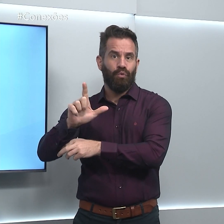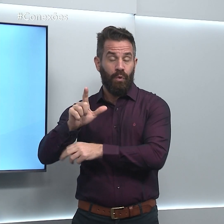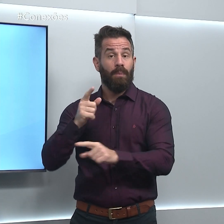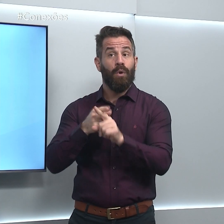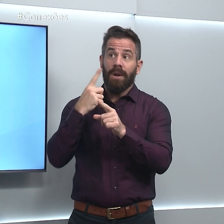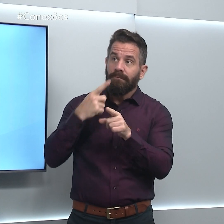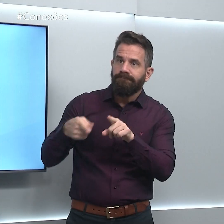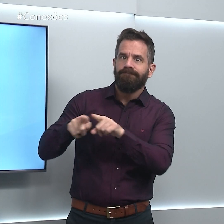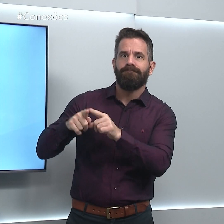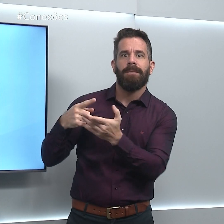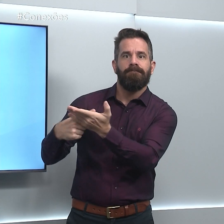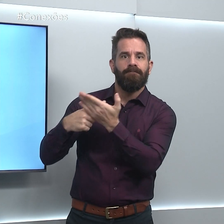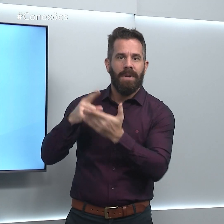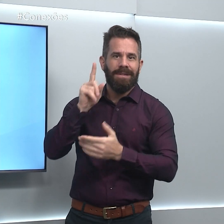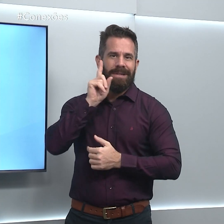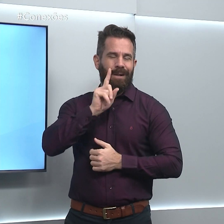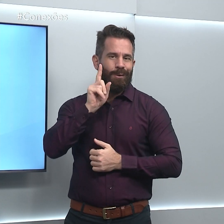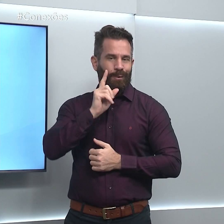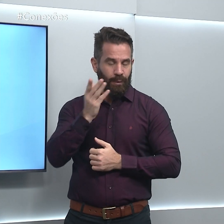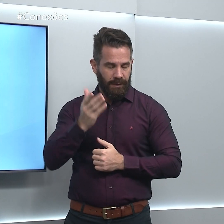Unidos.